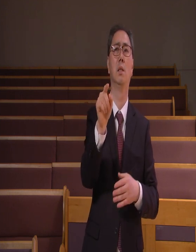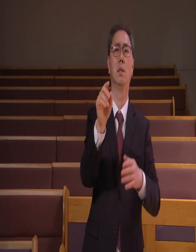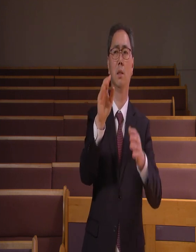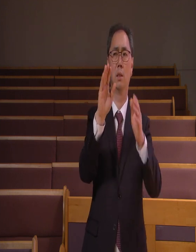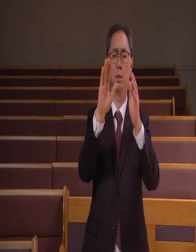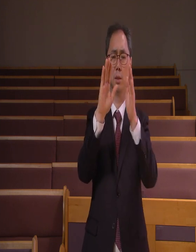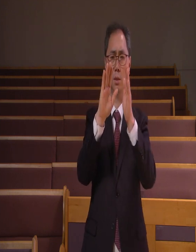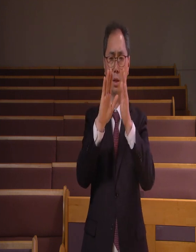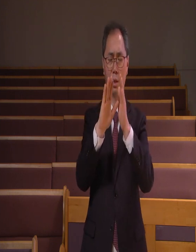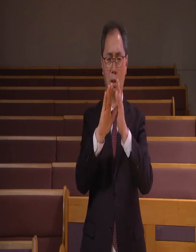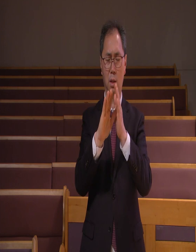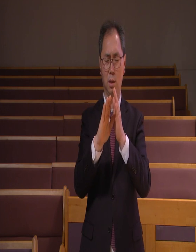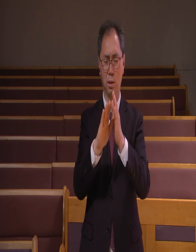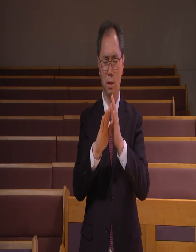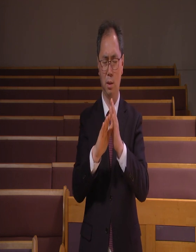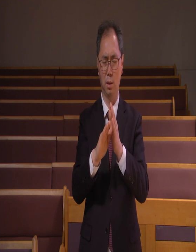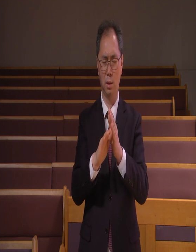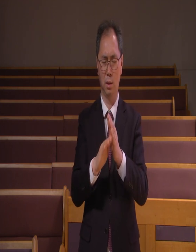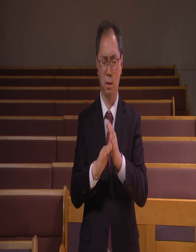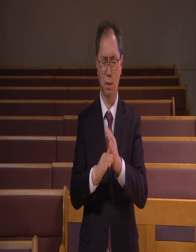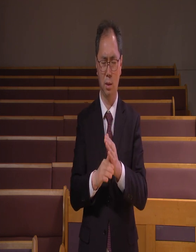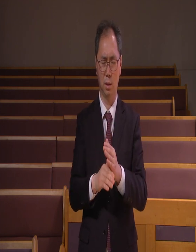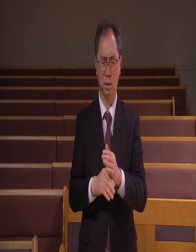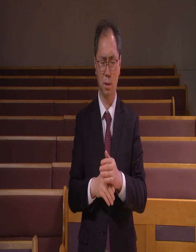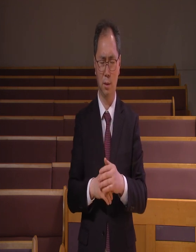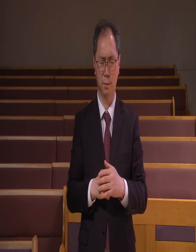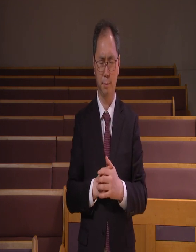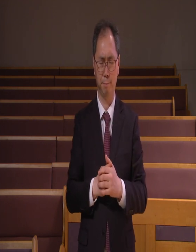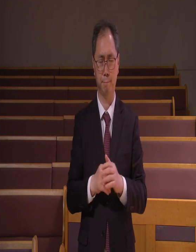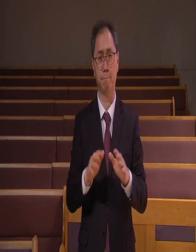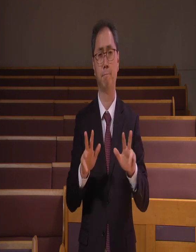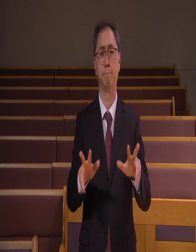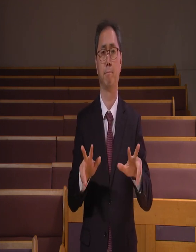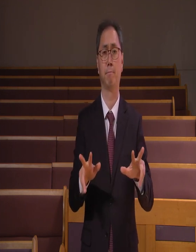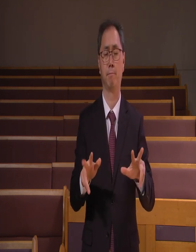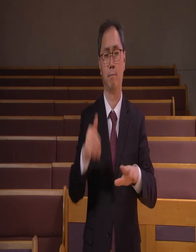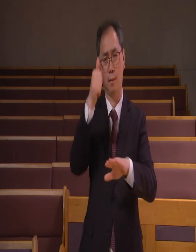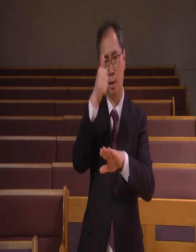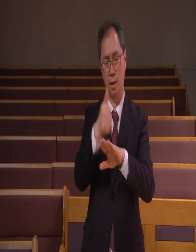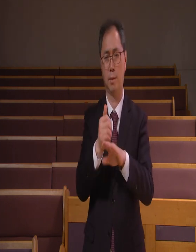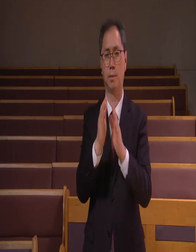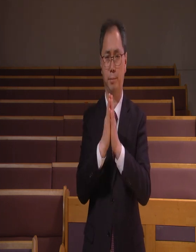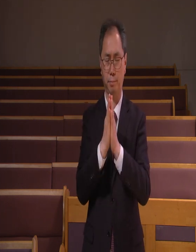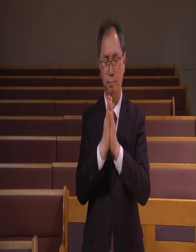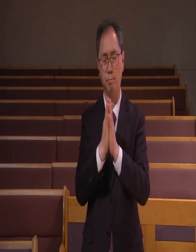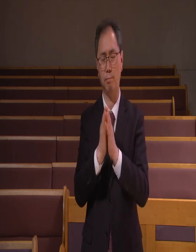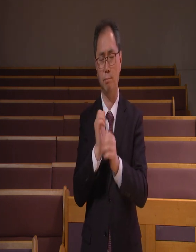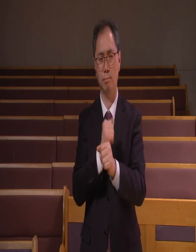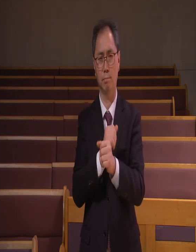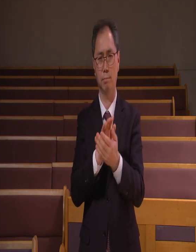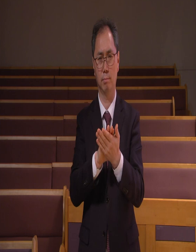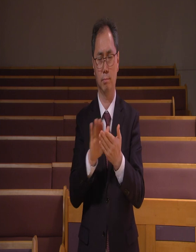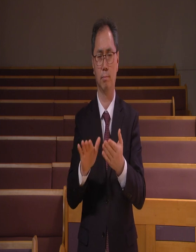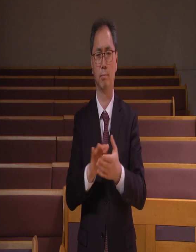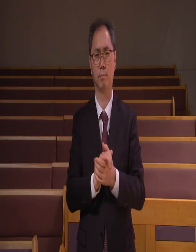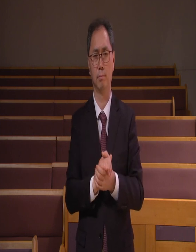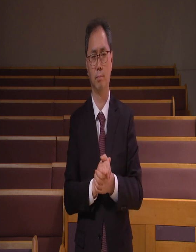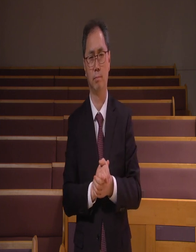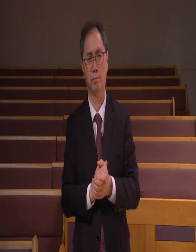있었는가 그때에 이 시간 제가 기도하고